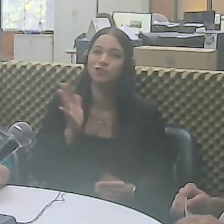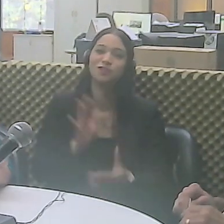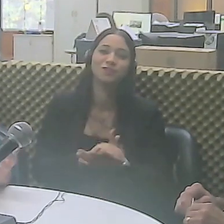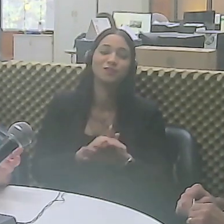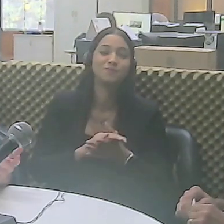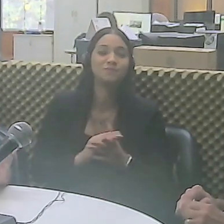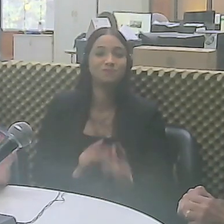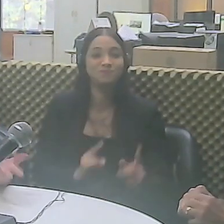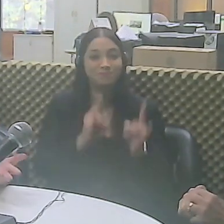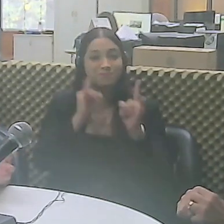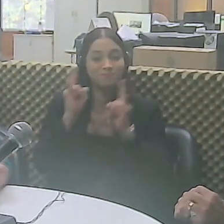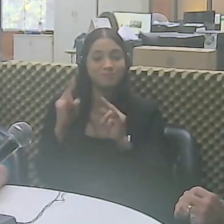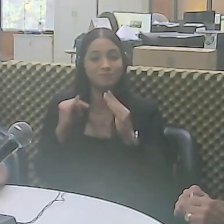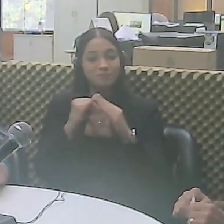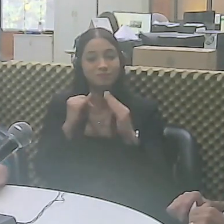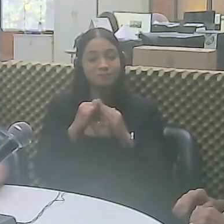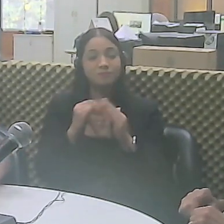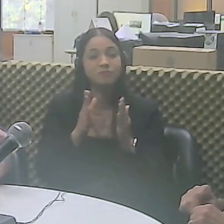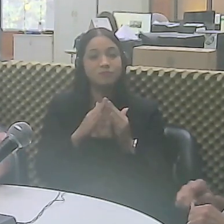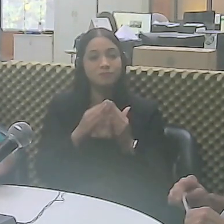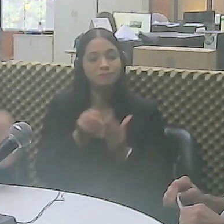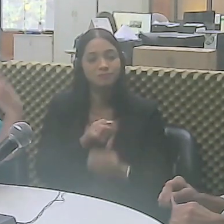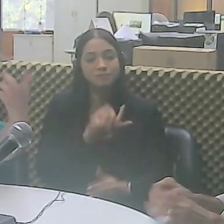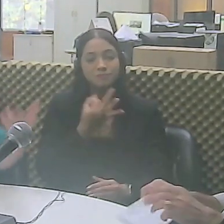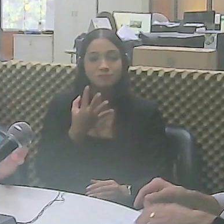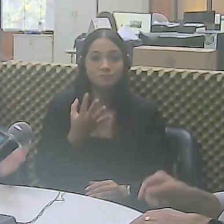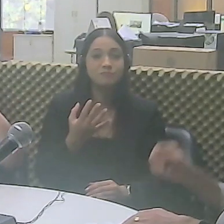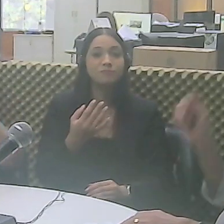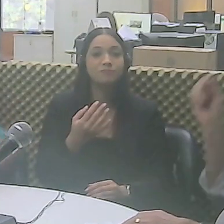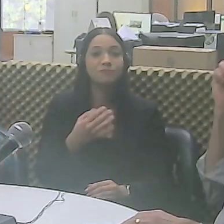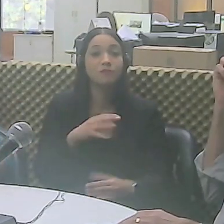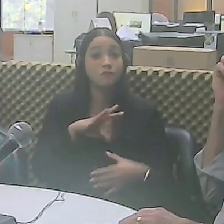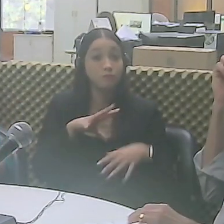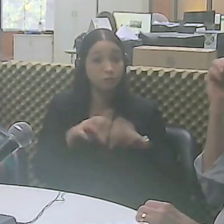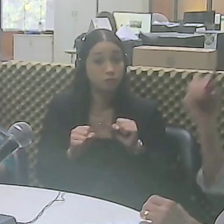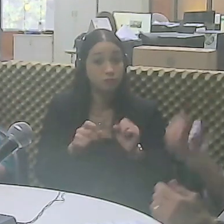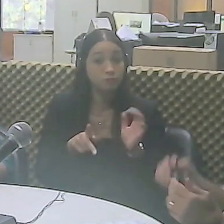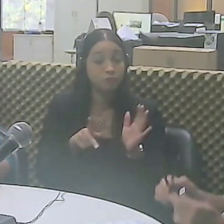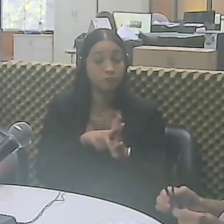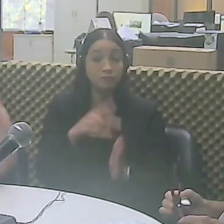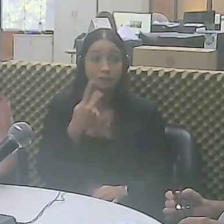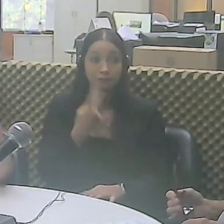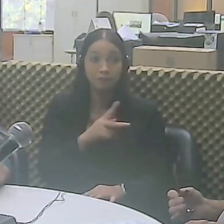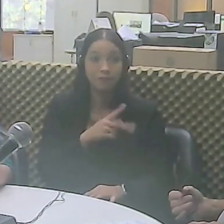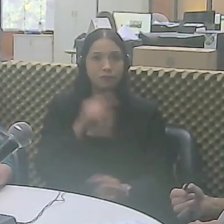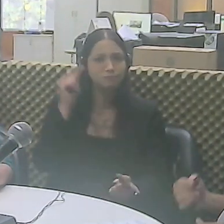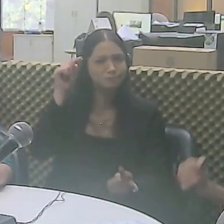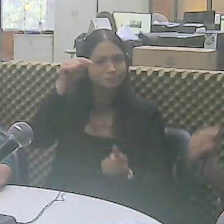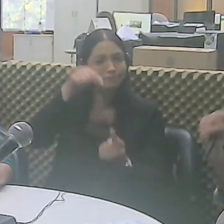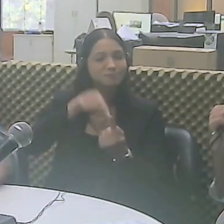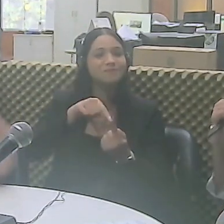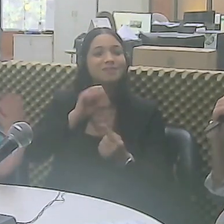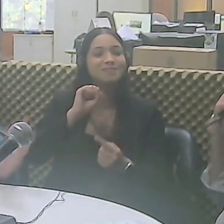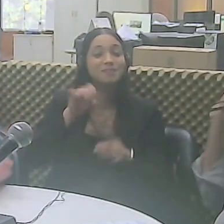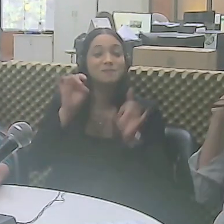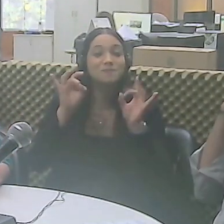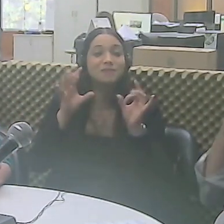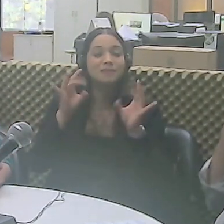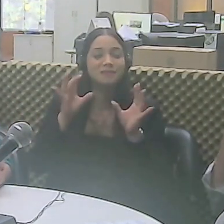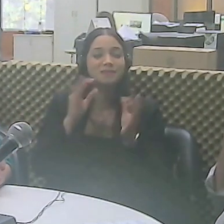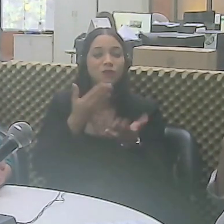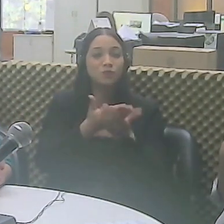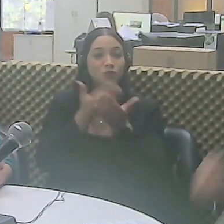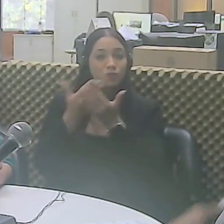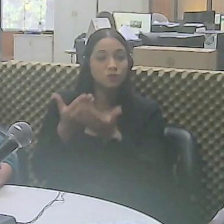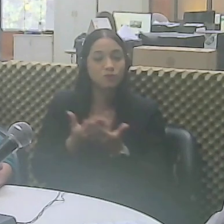de empreendimentos imobiliários, não só tanto pela parte da formação dele, né, que buscou especializações